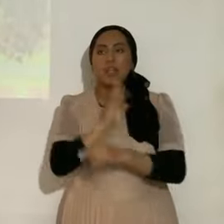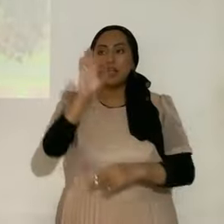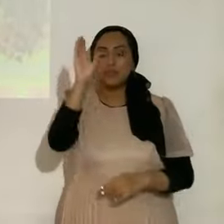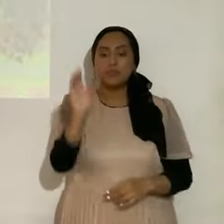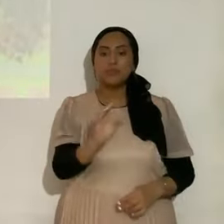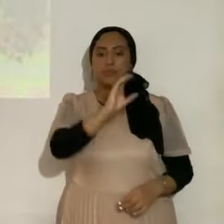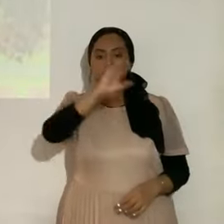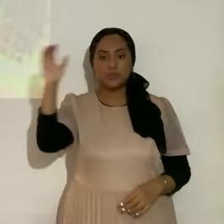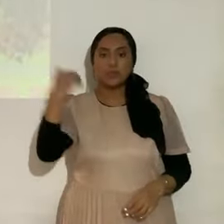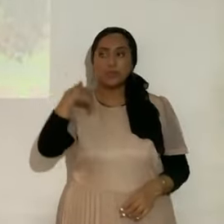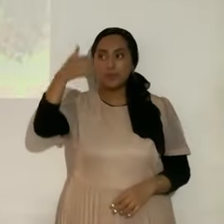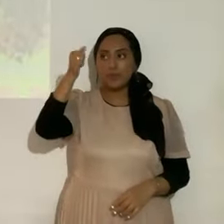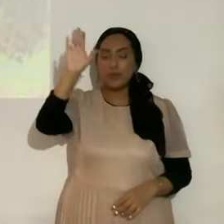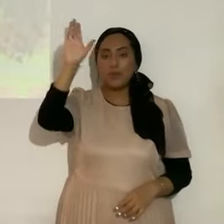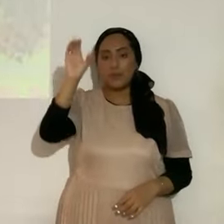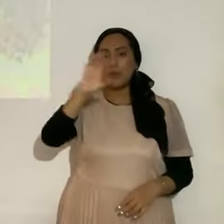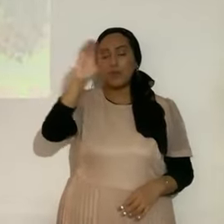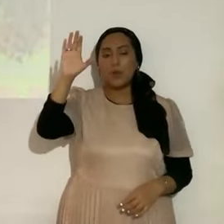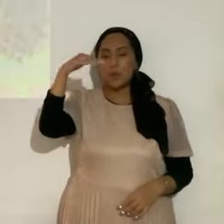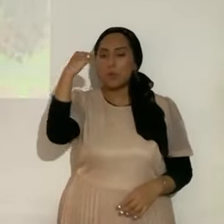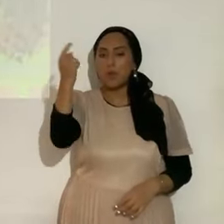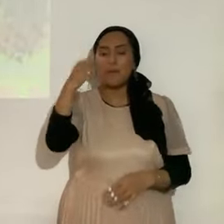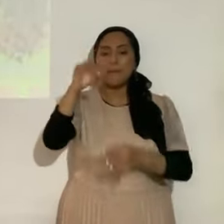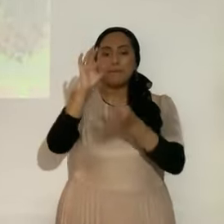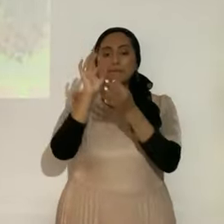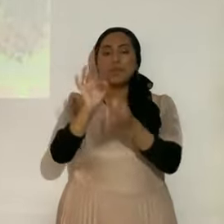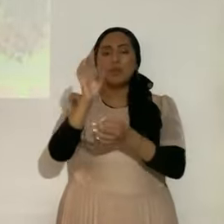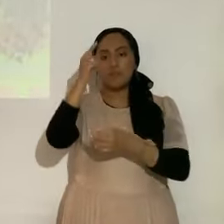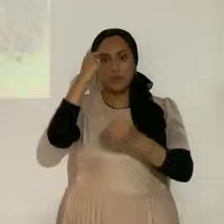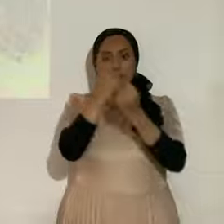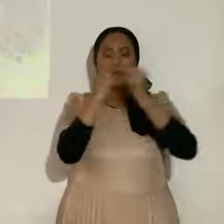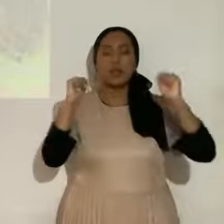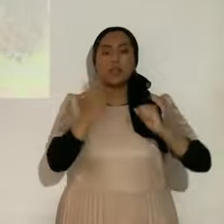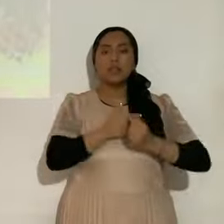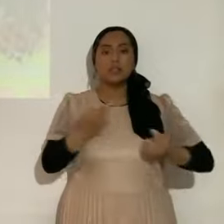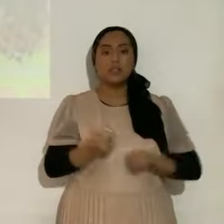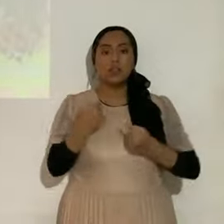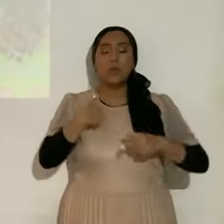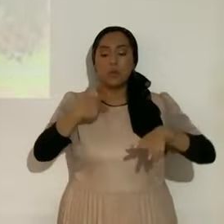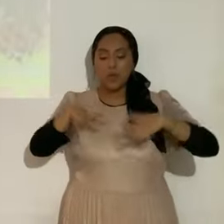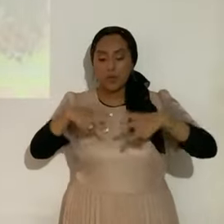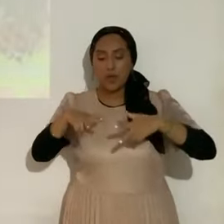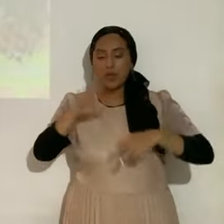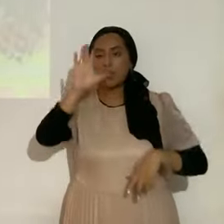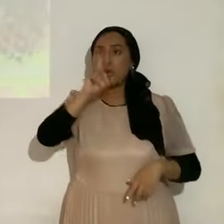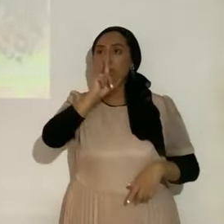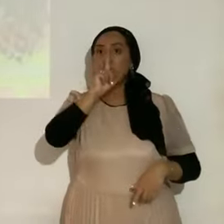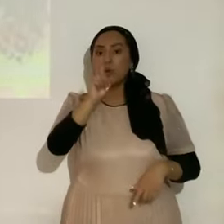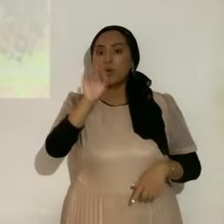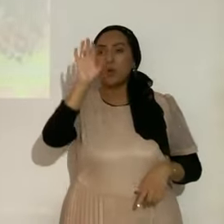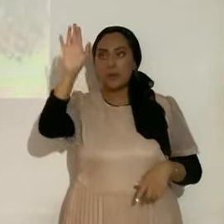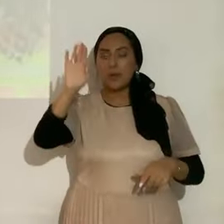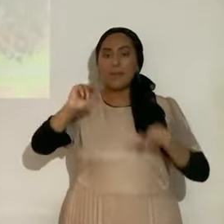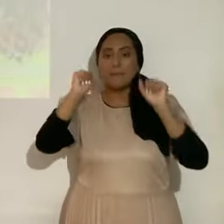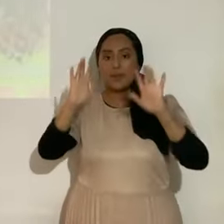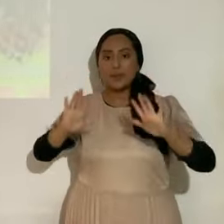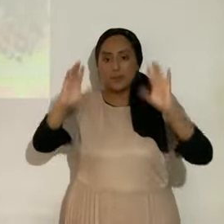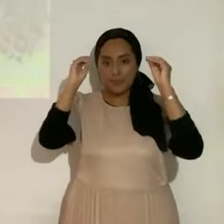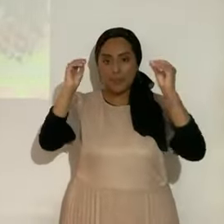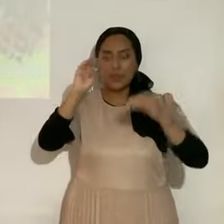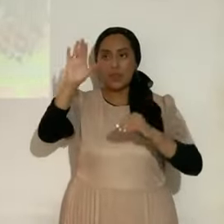aleluya, si tomamos su sacrificio único y perfecto para redención de nuestros pecados y caminamos en su verdad, en su bendita instrucción, que